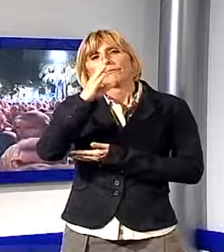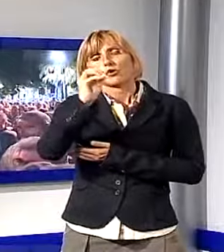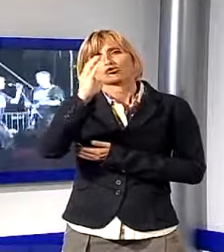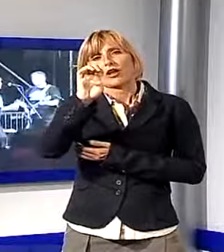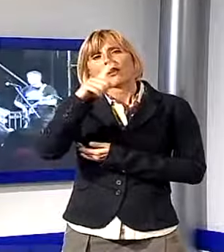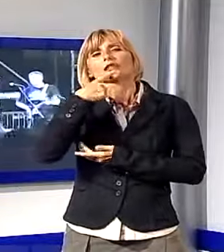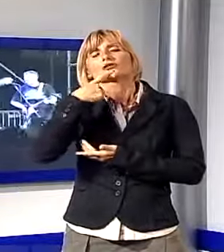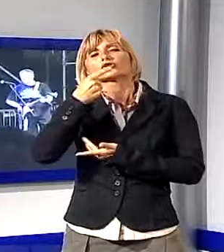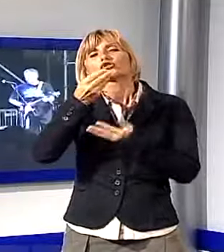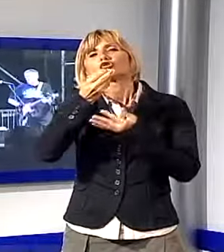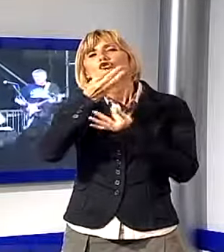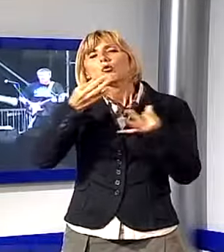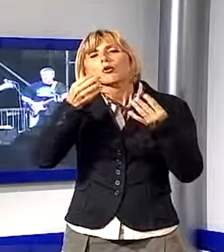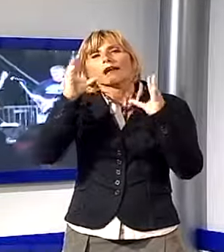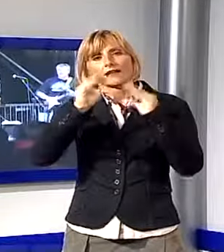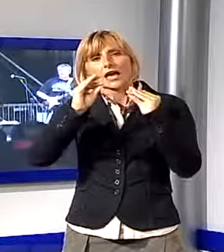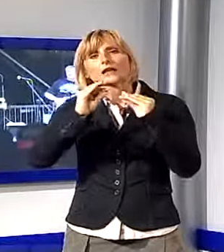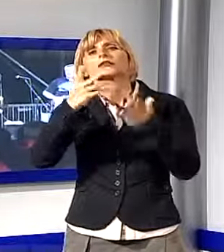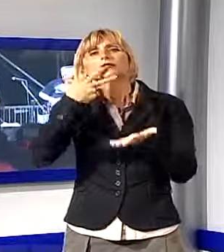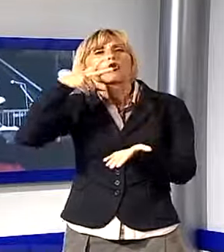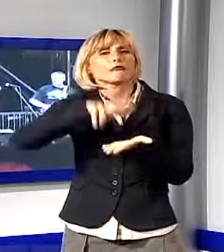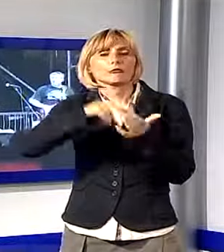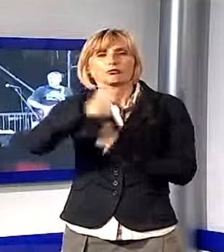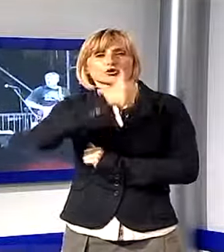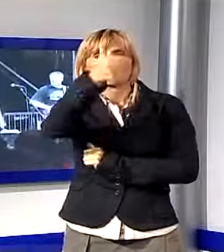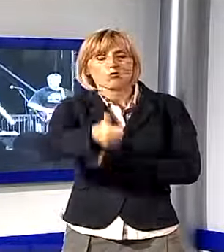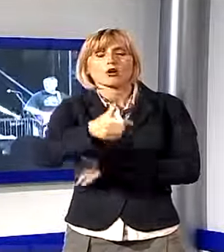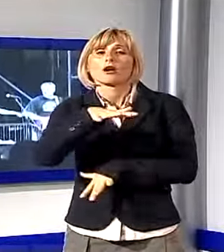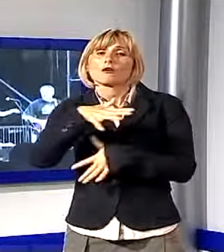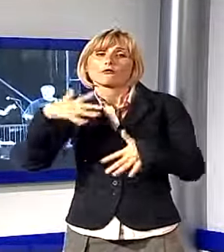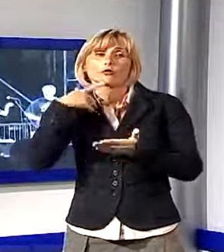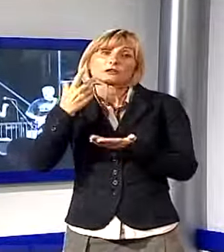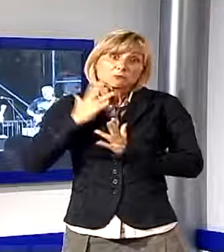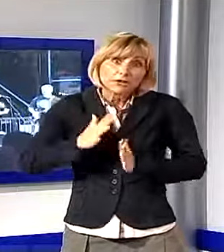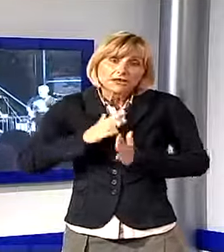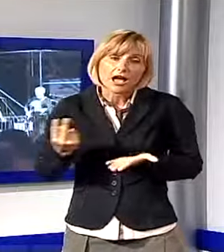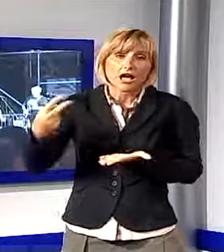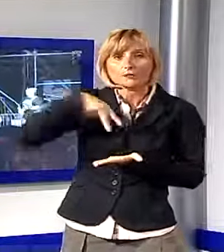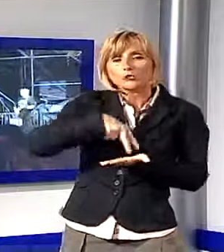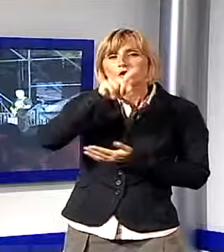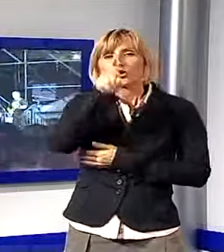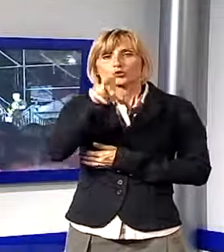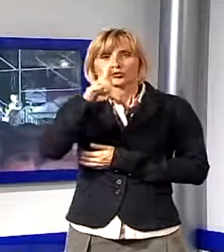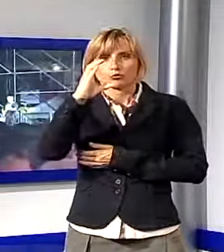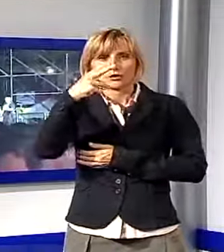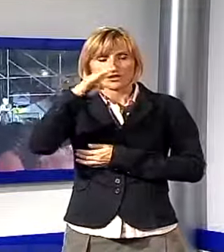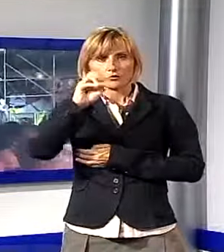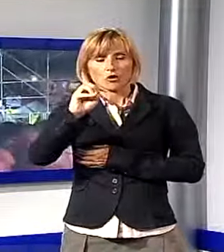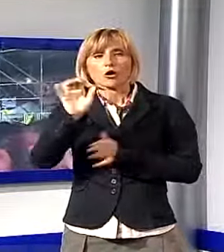Sugar Night ci sarà anche il prossimo anno, magari con la presenza di Zucchero, e la piazza ha ballato e cantato con la band